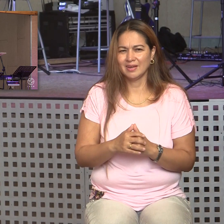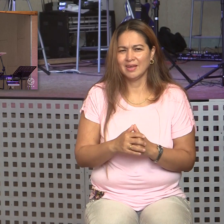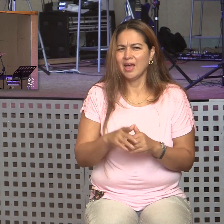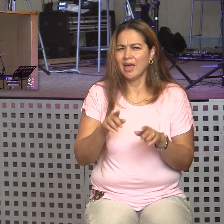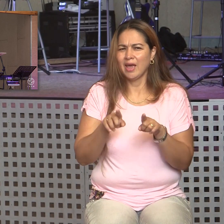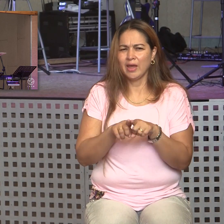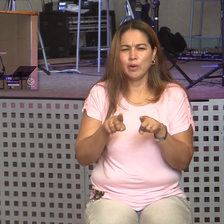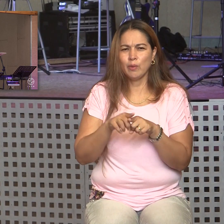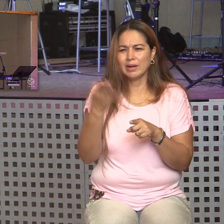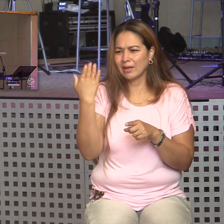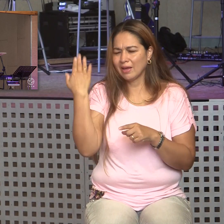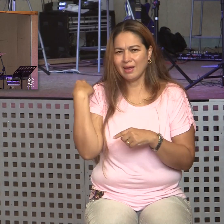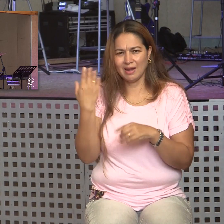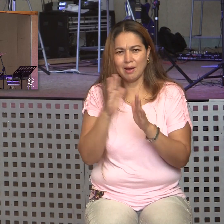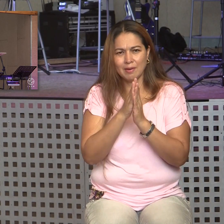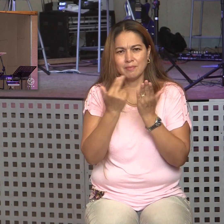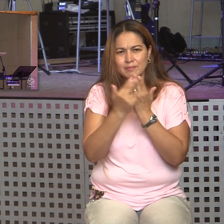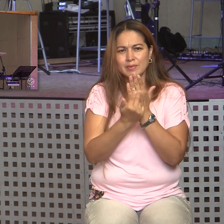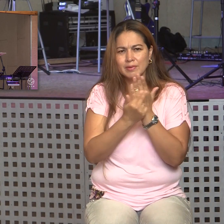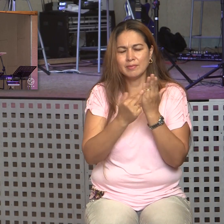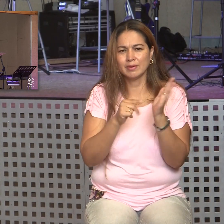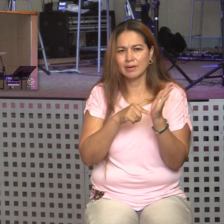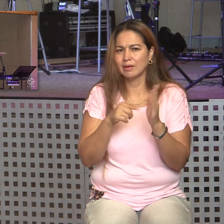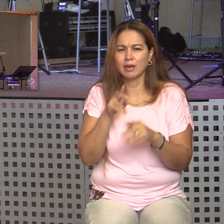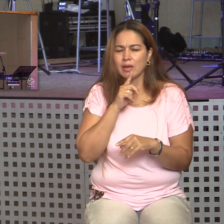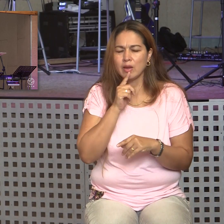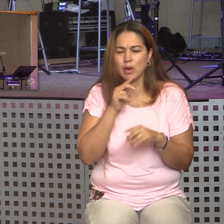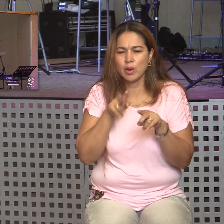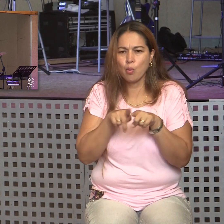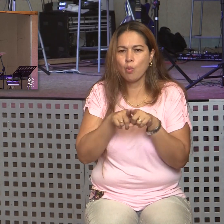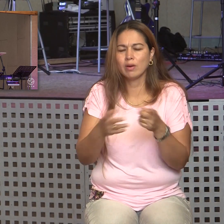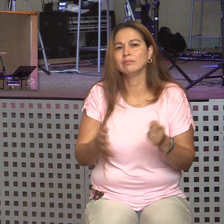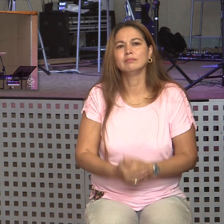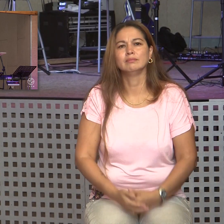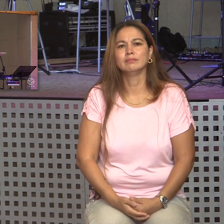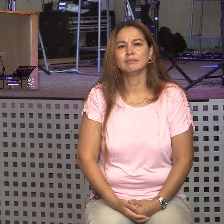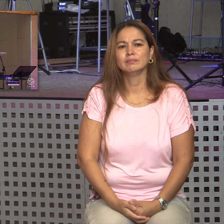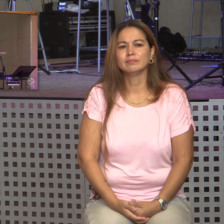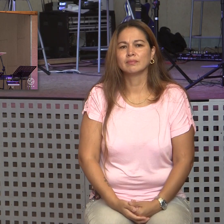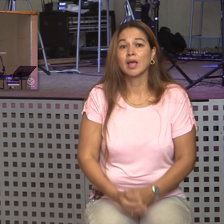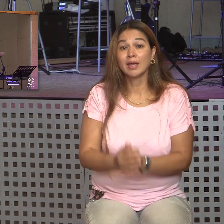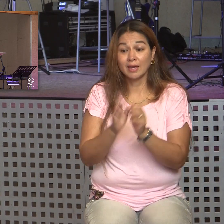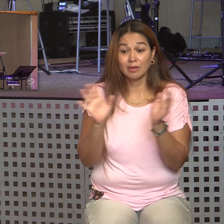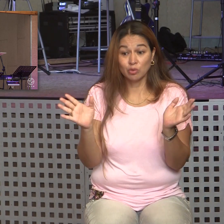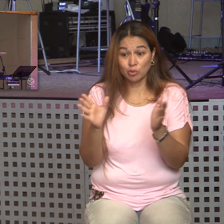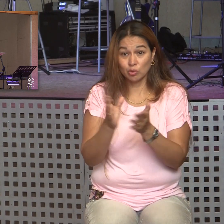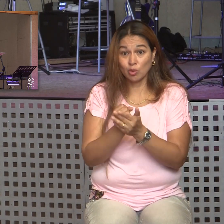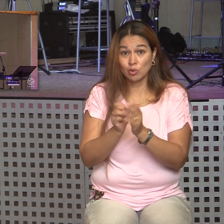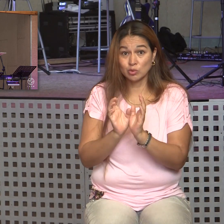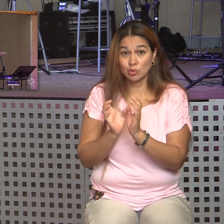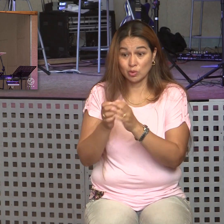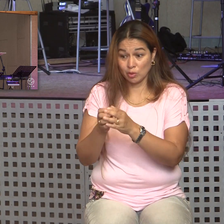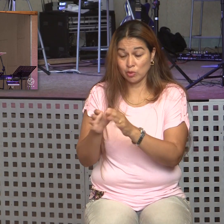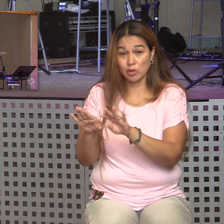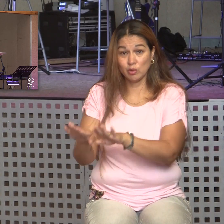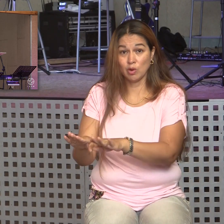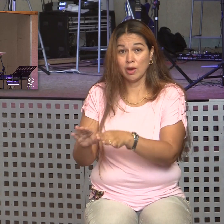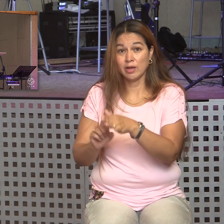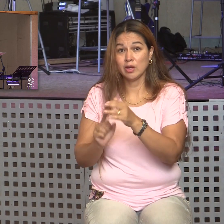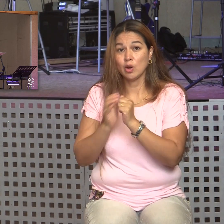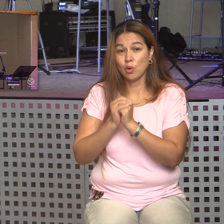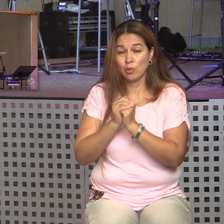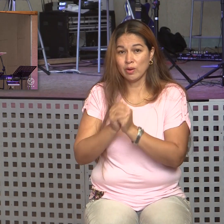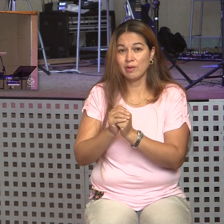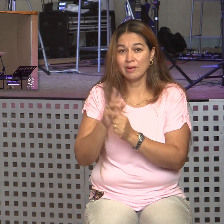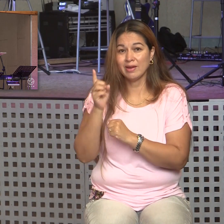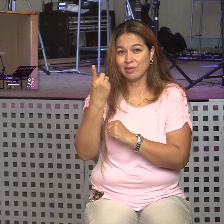llenos del Espíritu Santo. Y cuando alguien es lleno del Espíritu Santo, la premisa que te he contado al principio, y hablaban